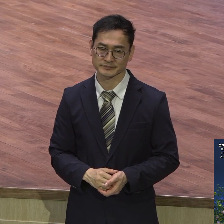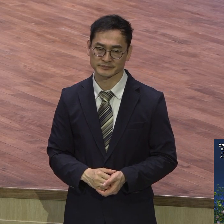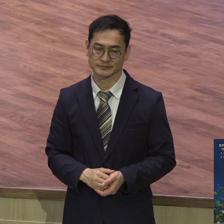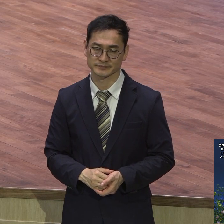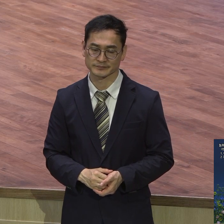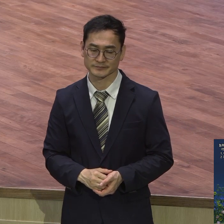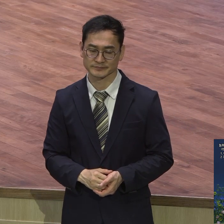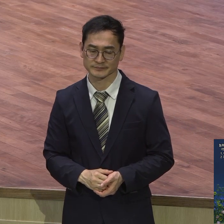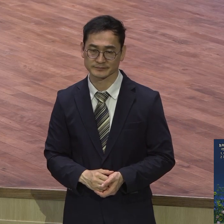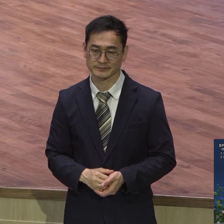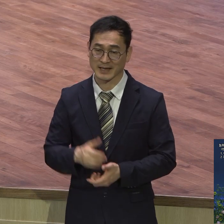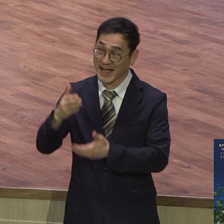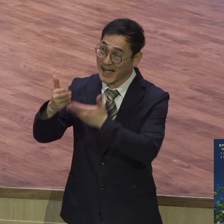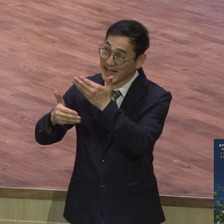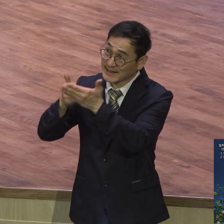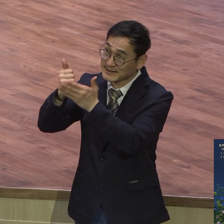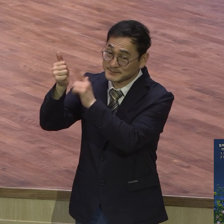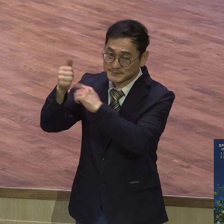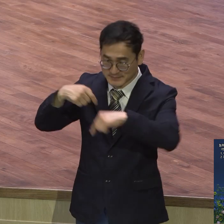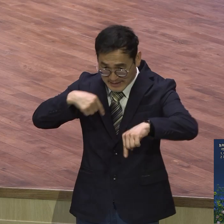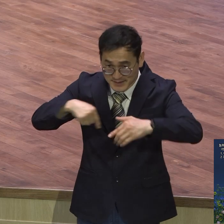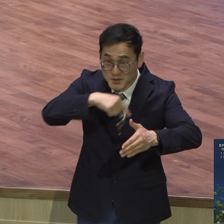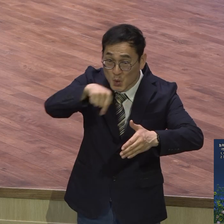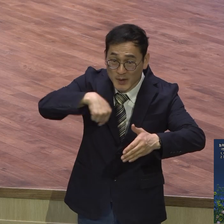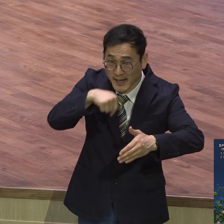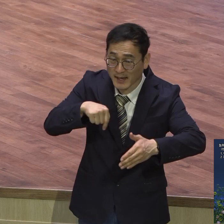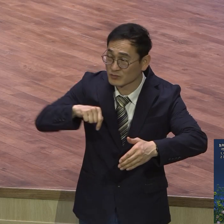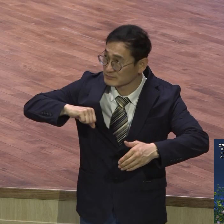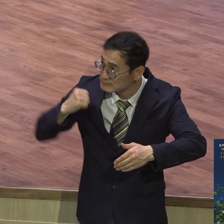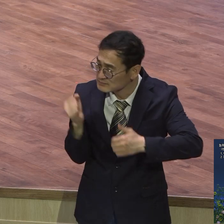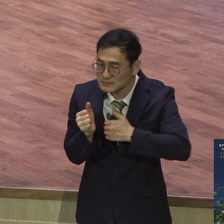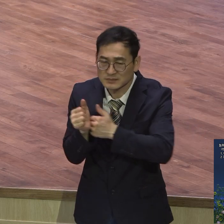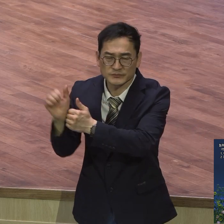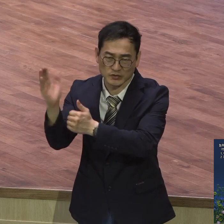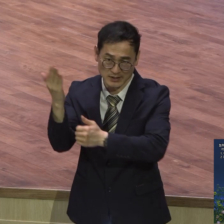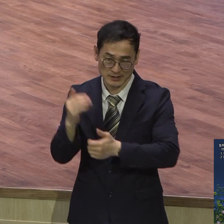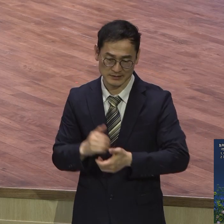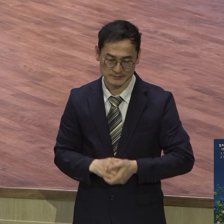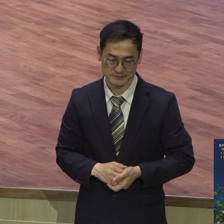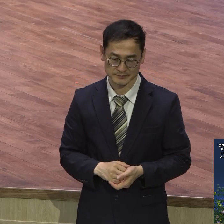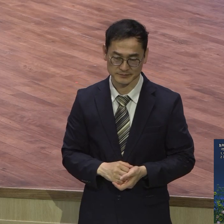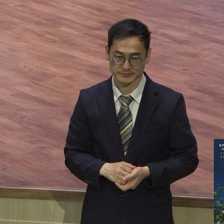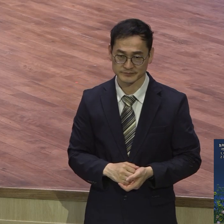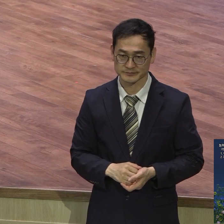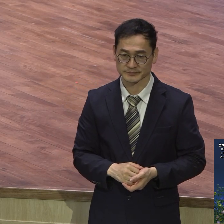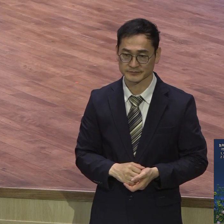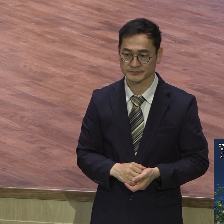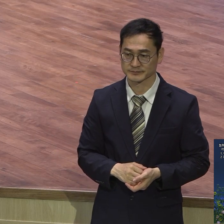하나님이 절대 주권이에요 열 명이 옳다 그거 틀린 거예요